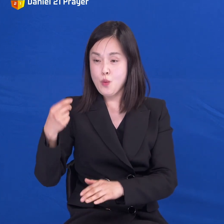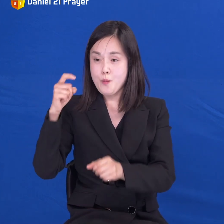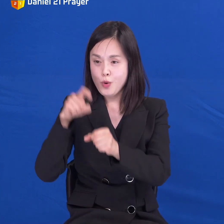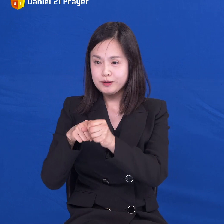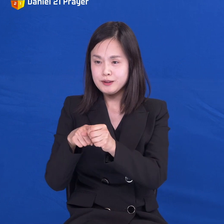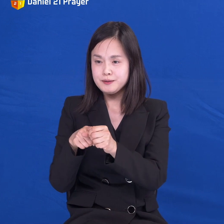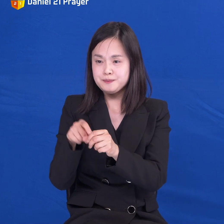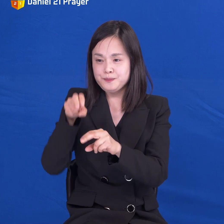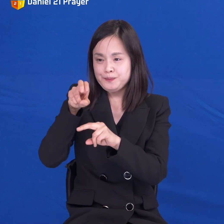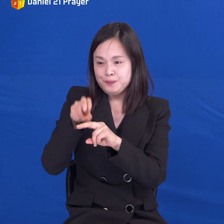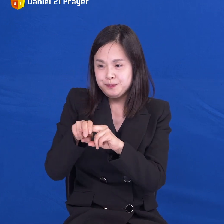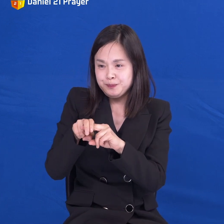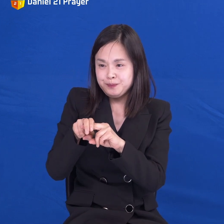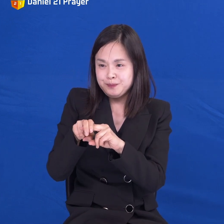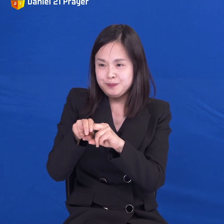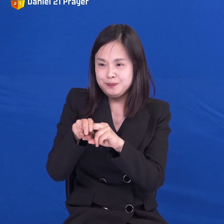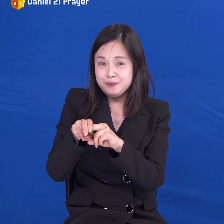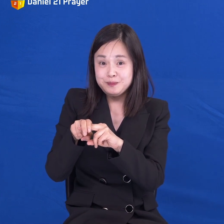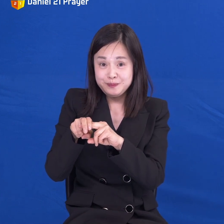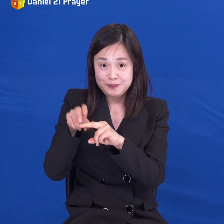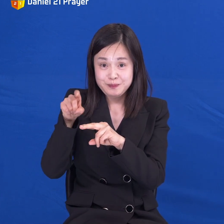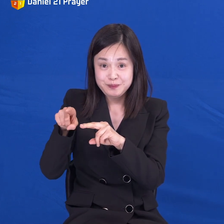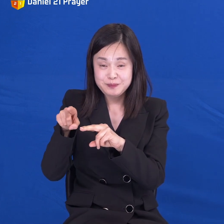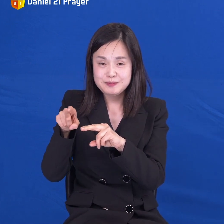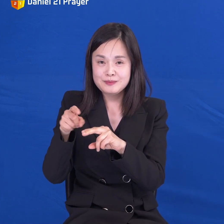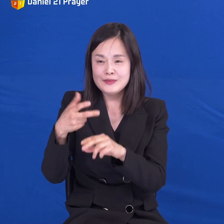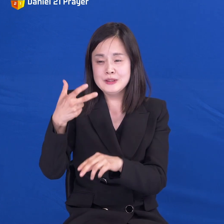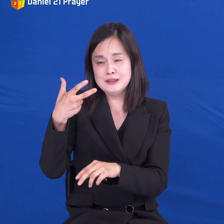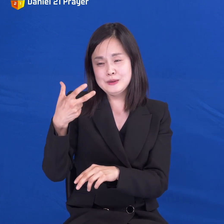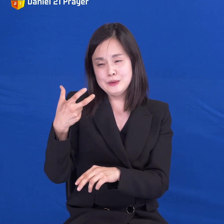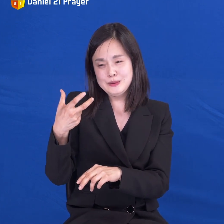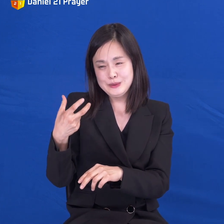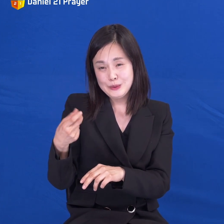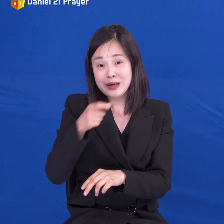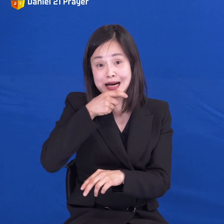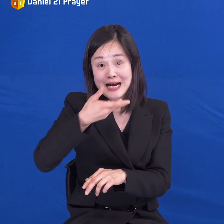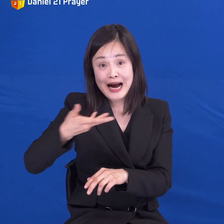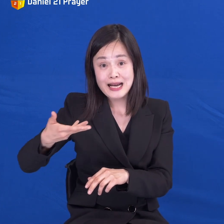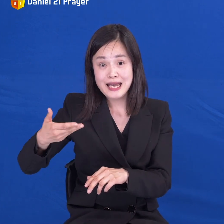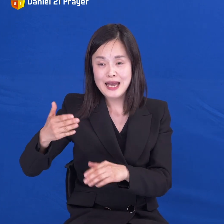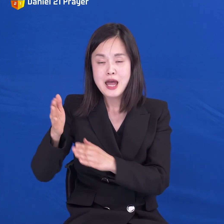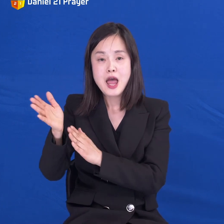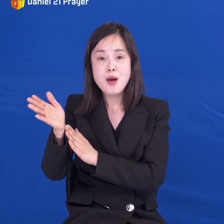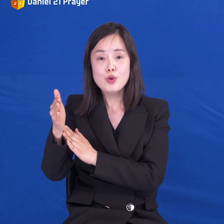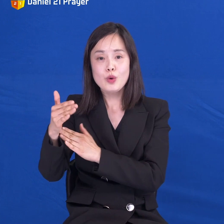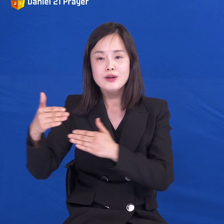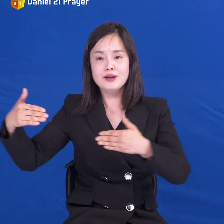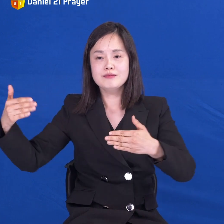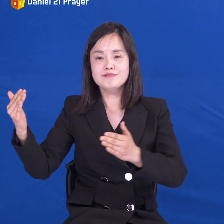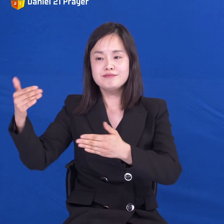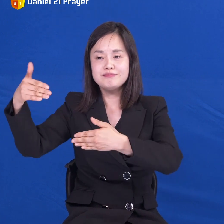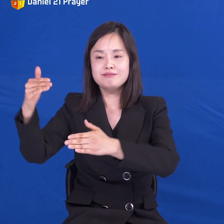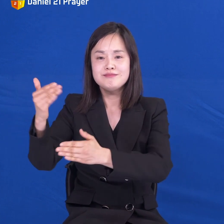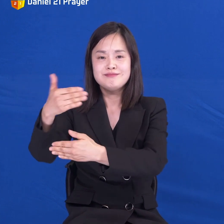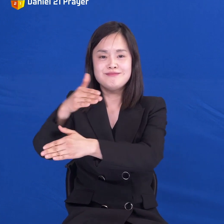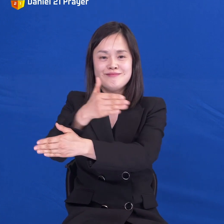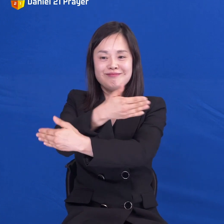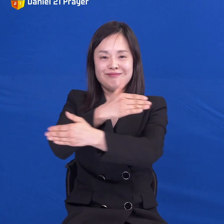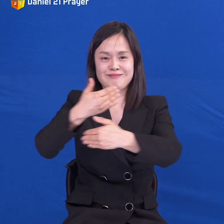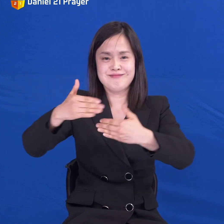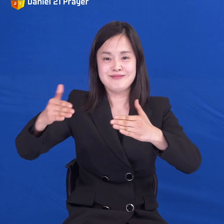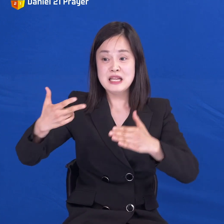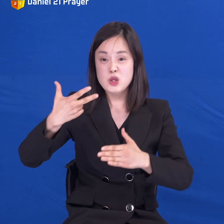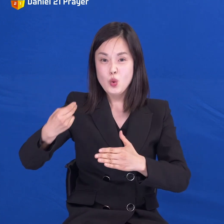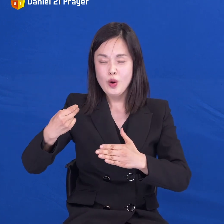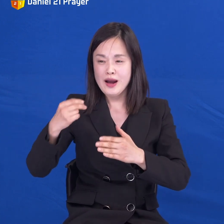필요 없습니다. 그리고 뒤를 돌아보면 내 배설물들을 1급 청정수 피라미들이 와서 쏜살같이